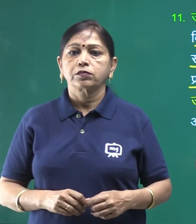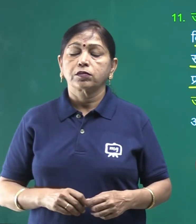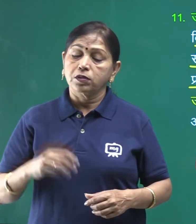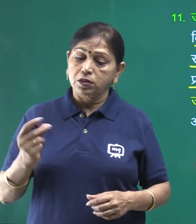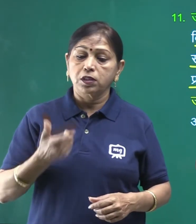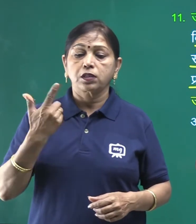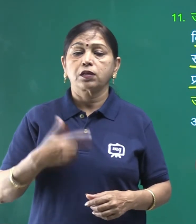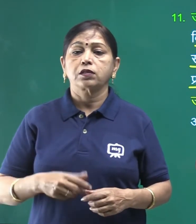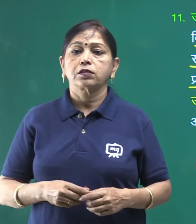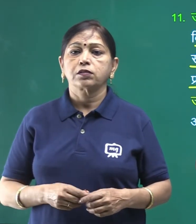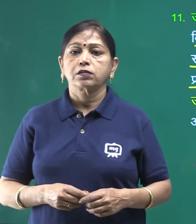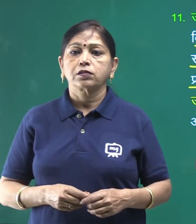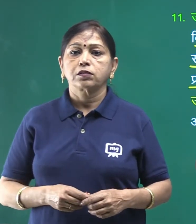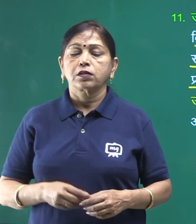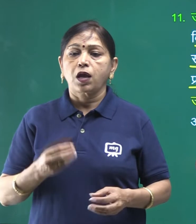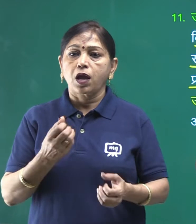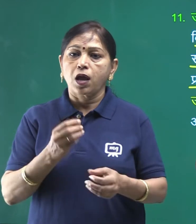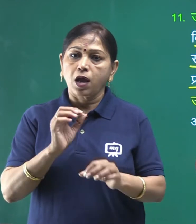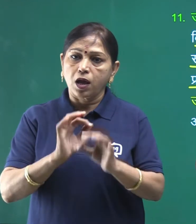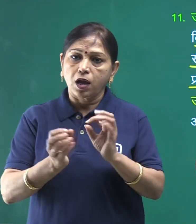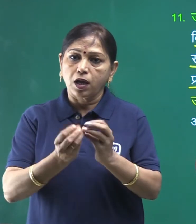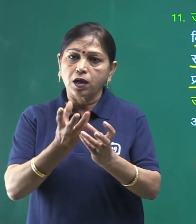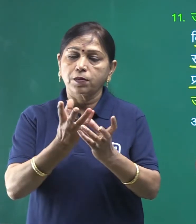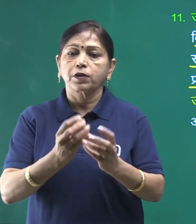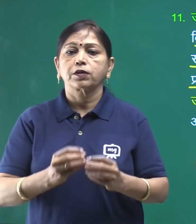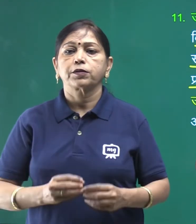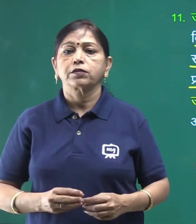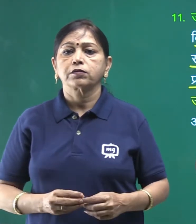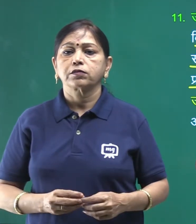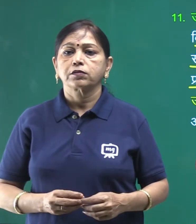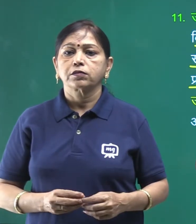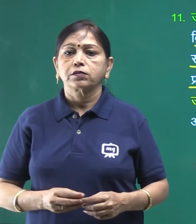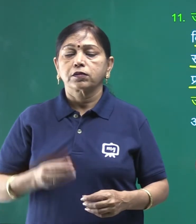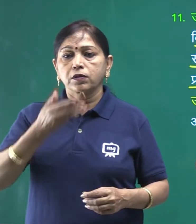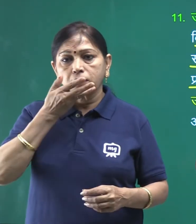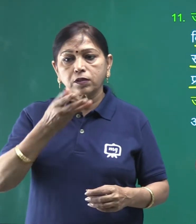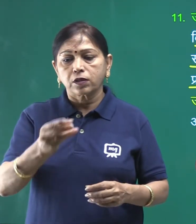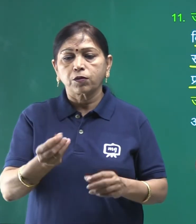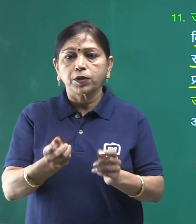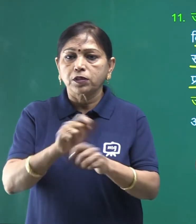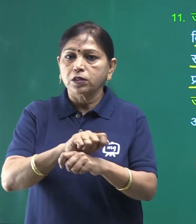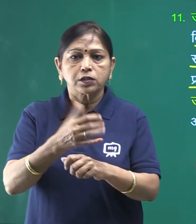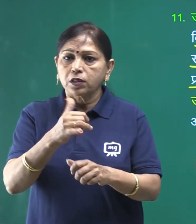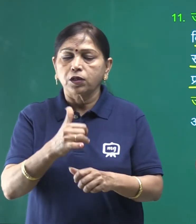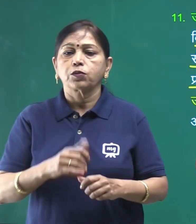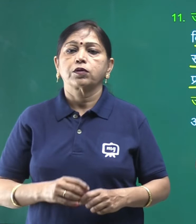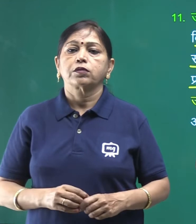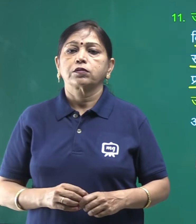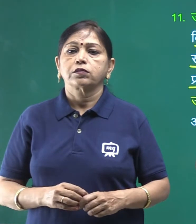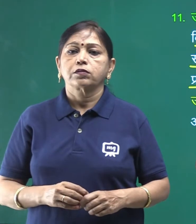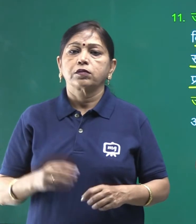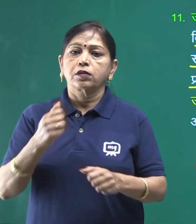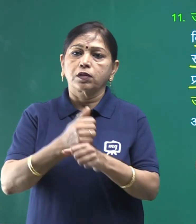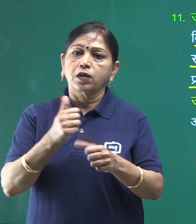सीधे गर्म करने पर द्रव में नहीं बदलकर गैस